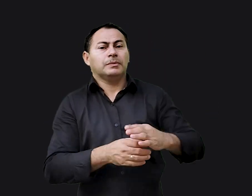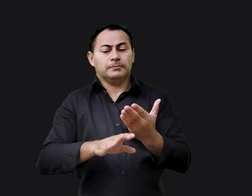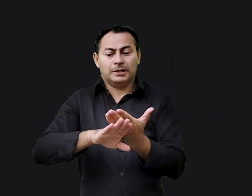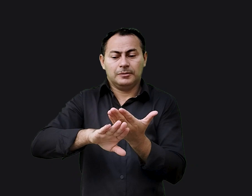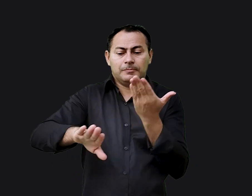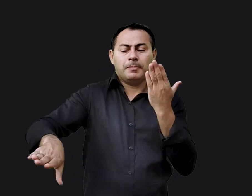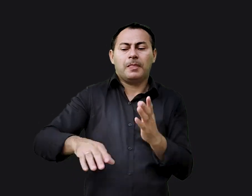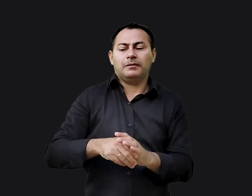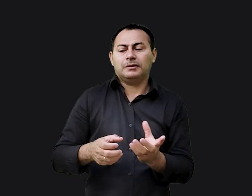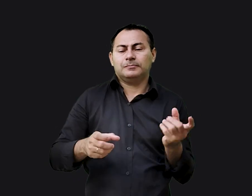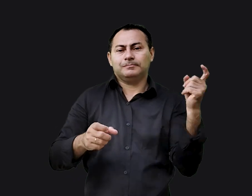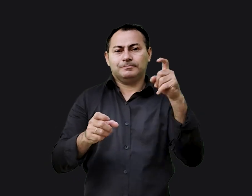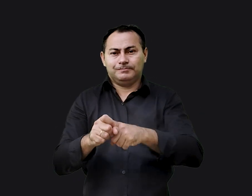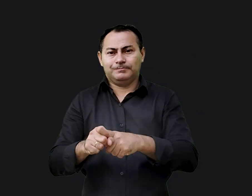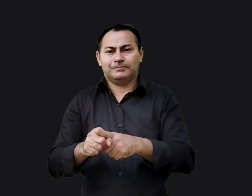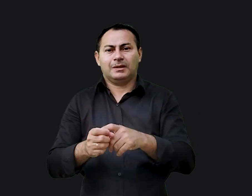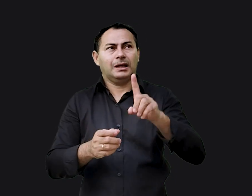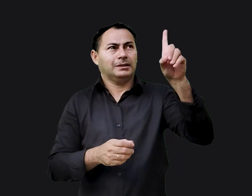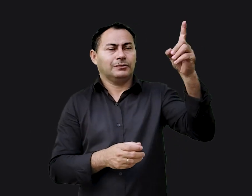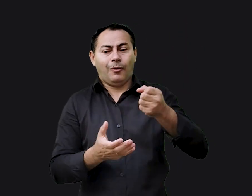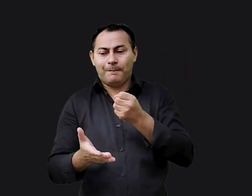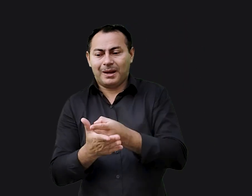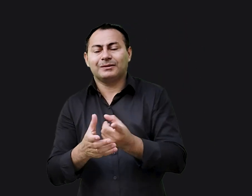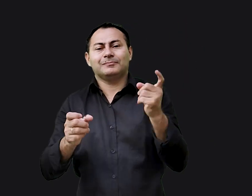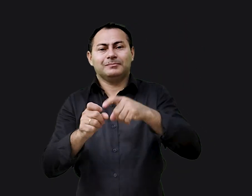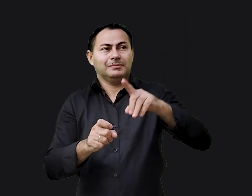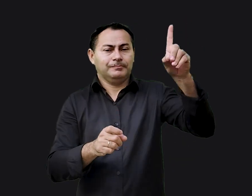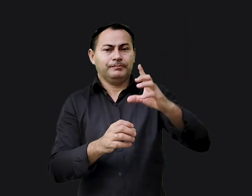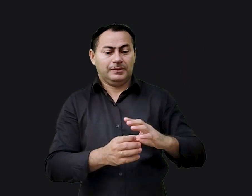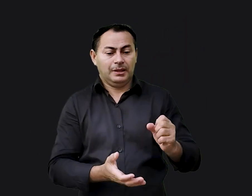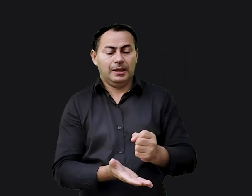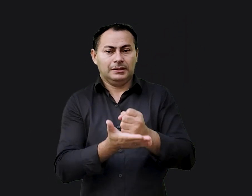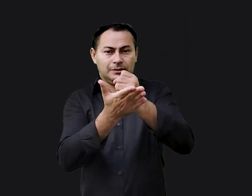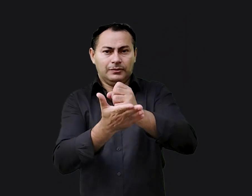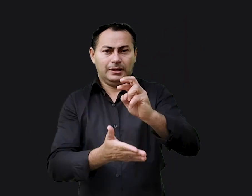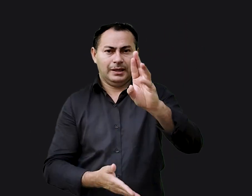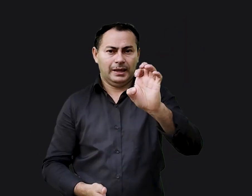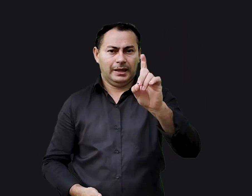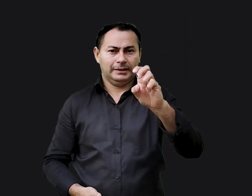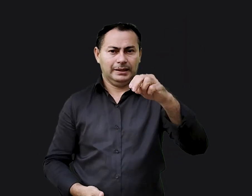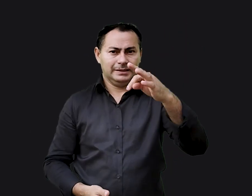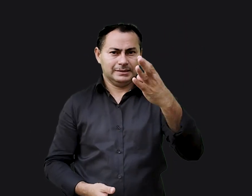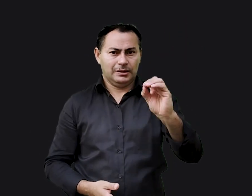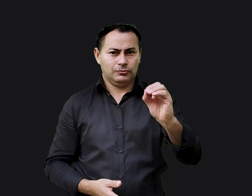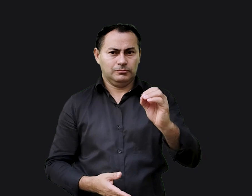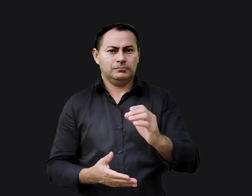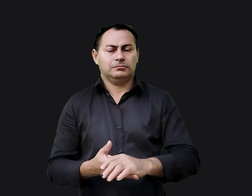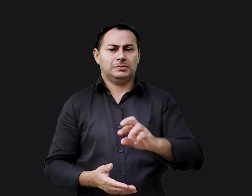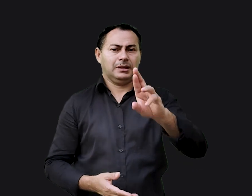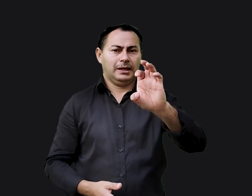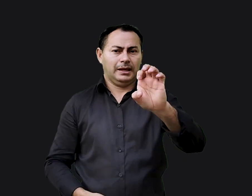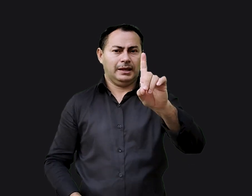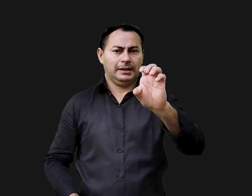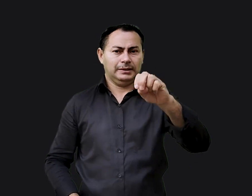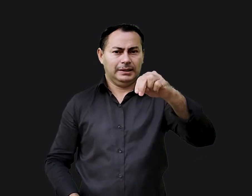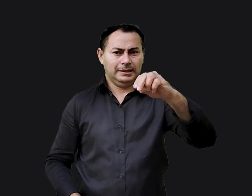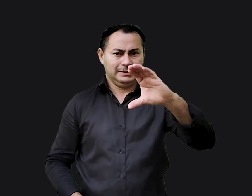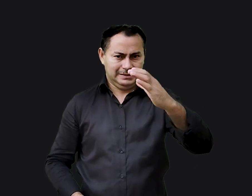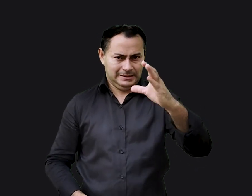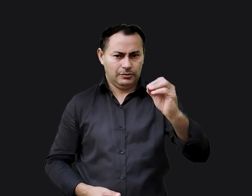afastamos e tivemos que ser comprados e trazidos de volta para Deus Redenção é isso essa Redenção pela qual Deveríamos